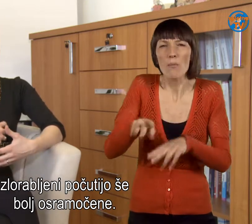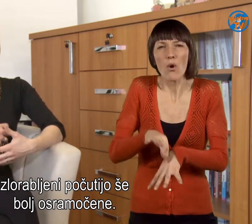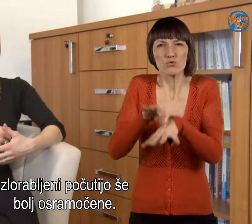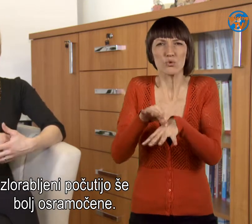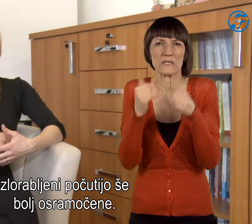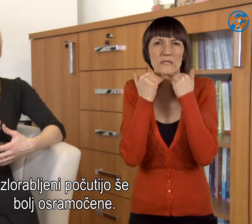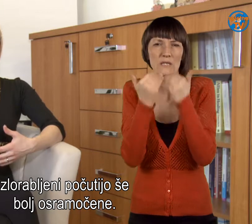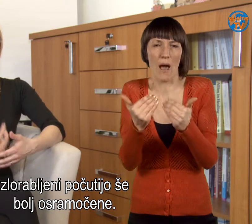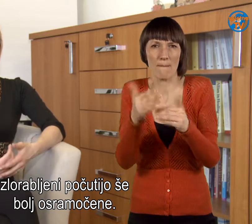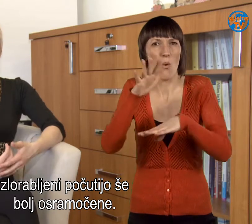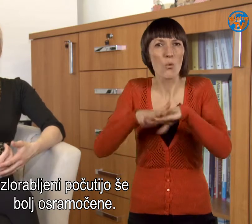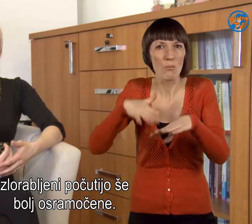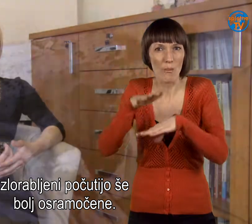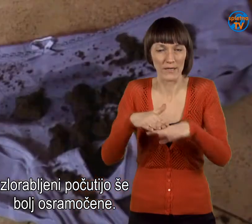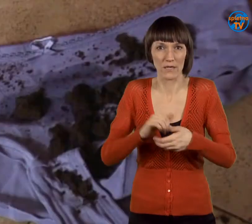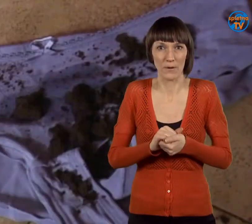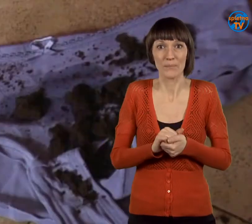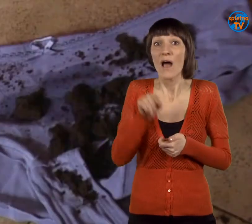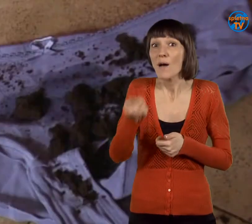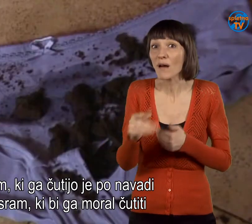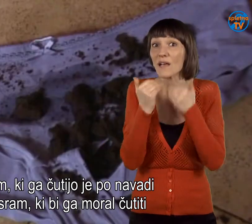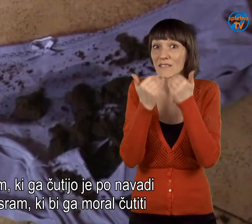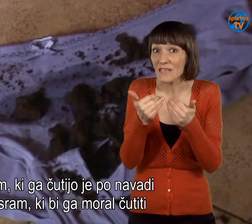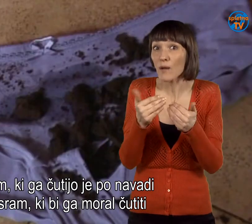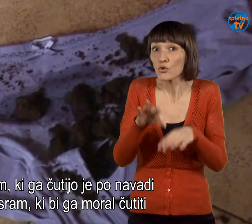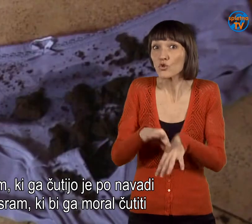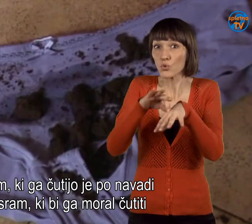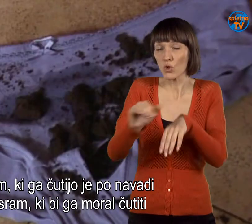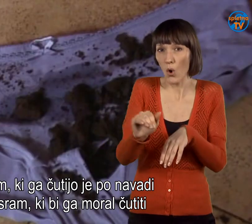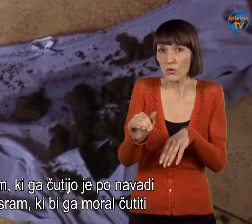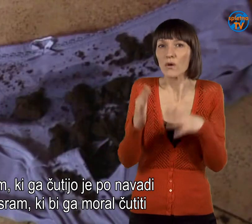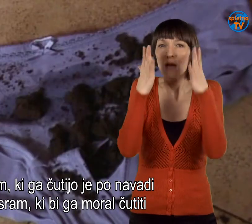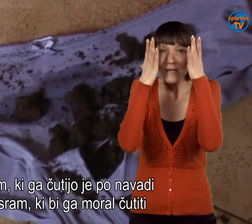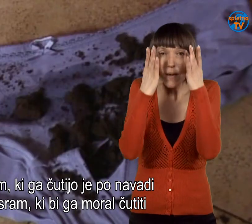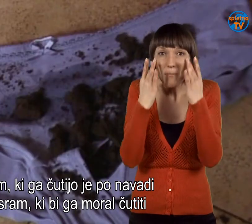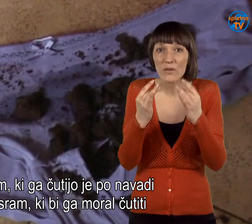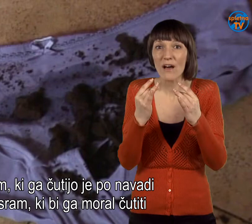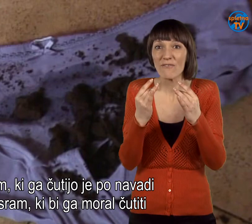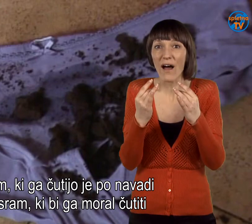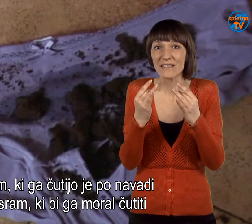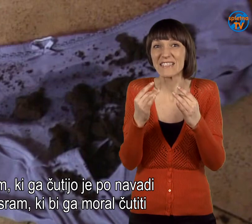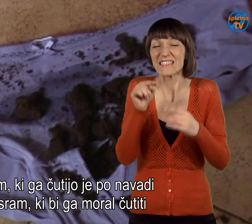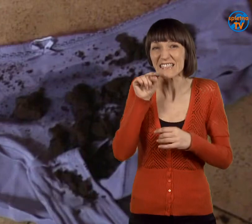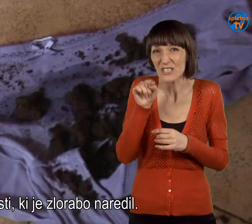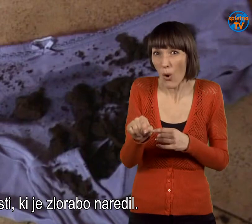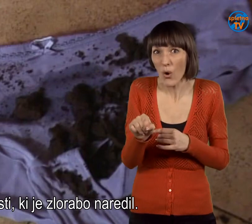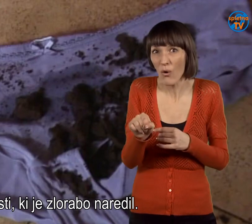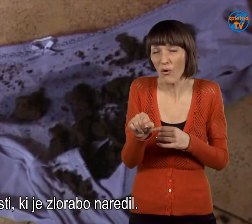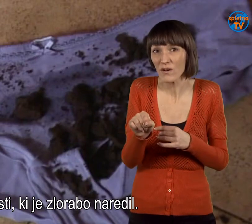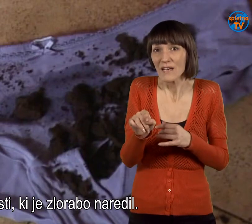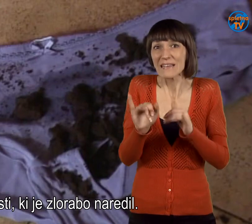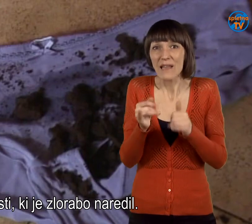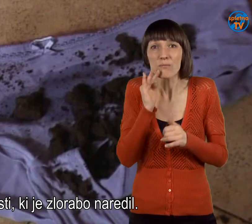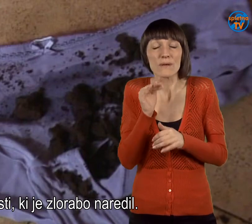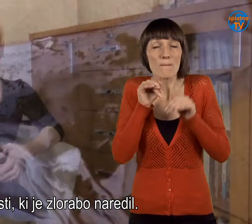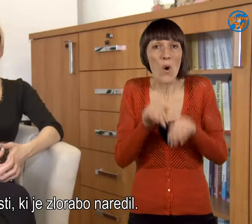zlorabljeni počutijo še bolj osramočene. Ampak ta sram, ki ga čutijo, je ponavadi sram, ki bi ga mogel čutiti tisti, ki je